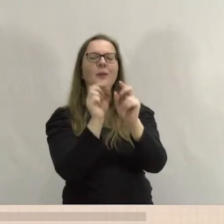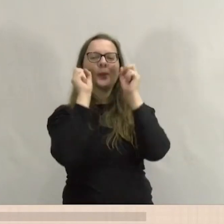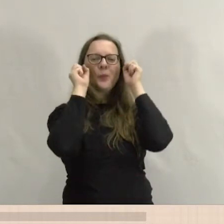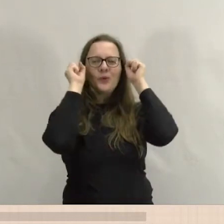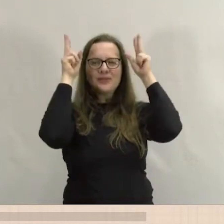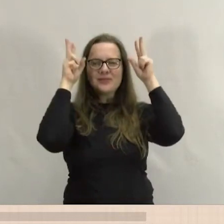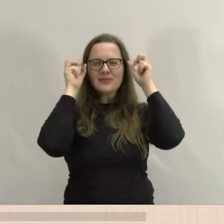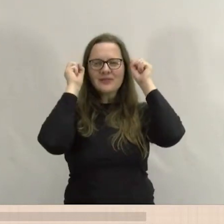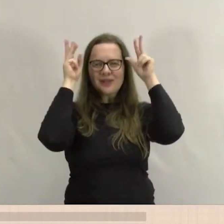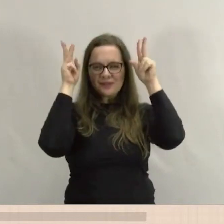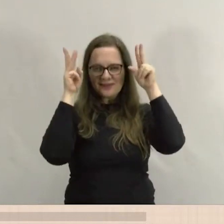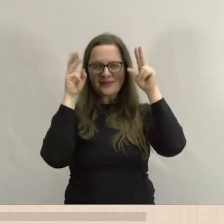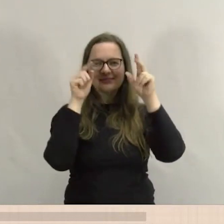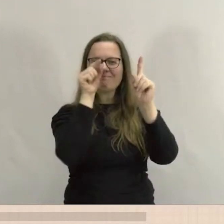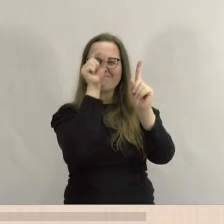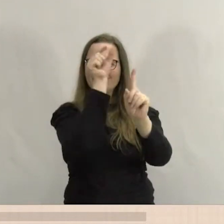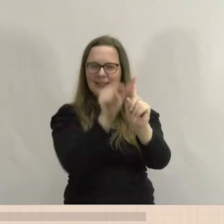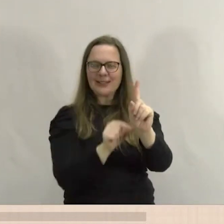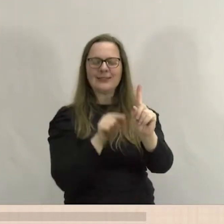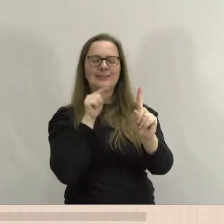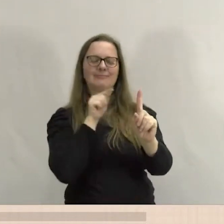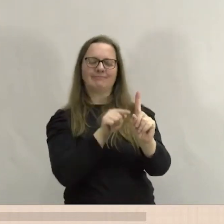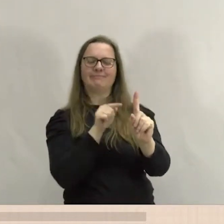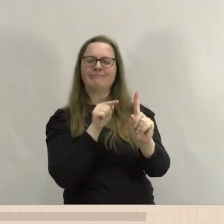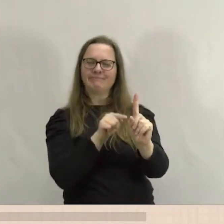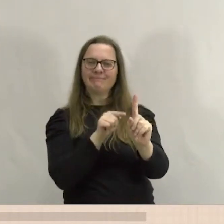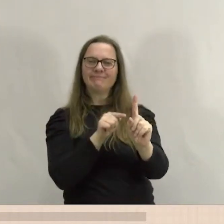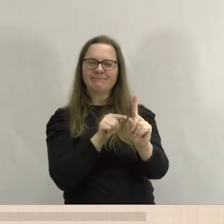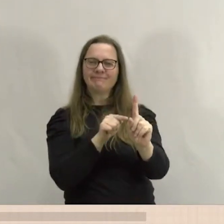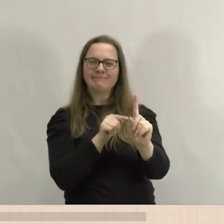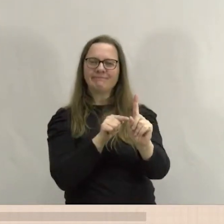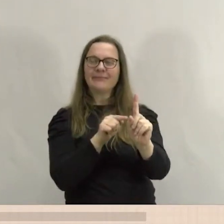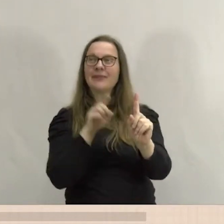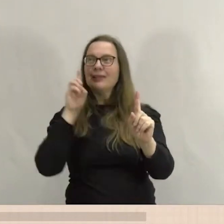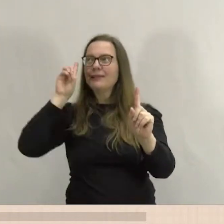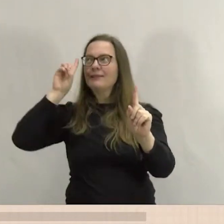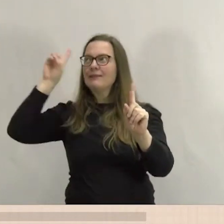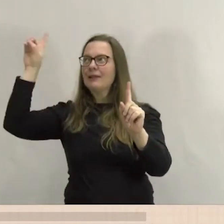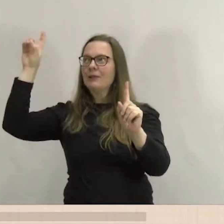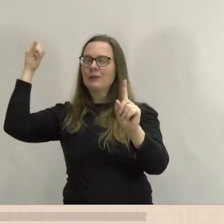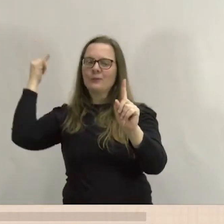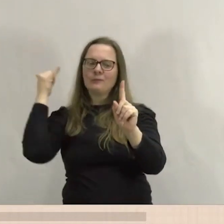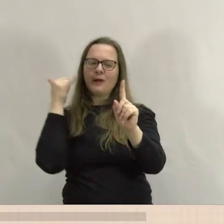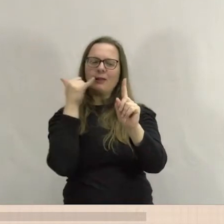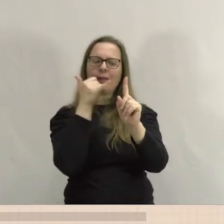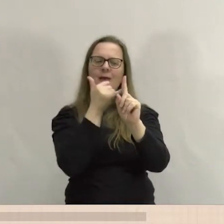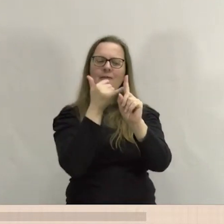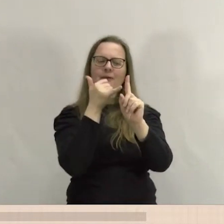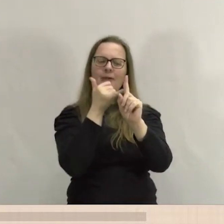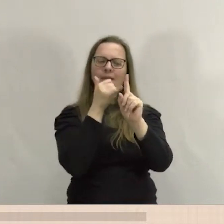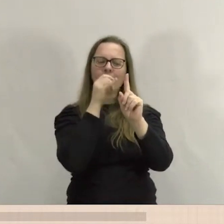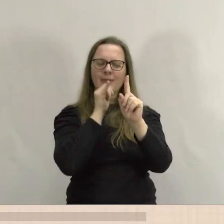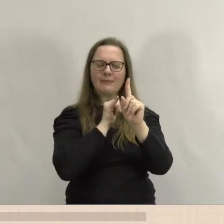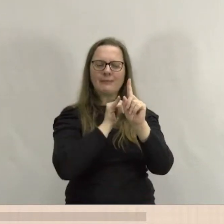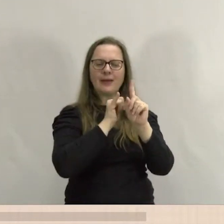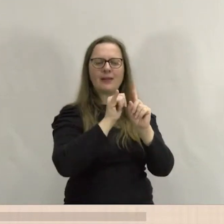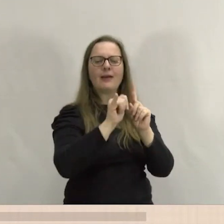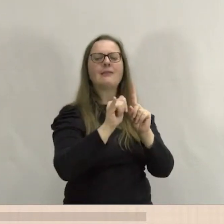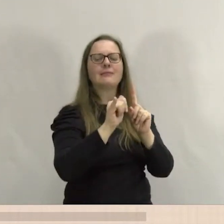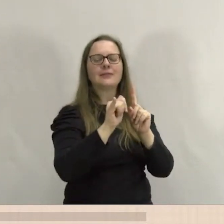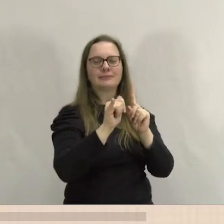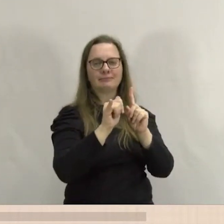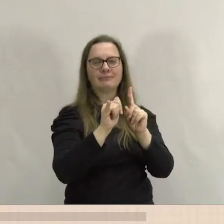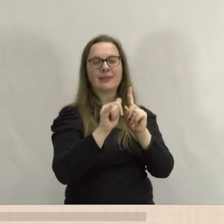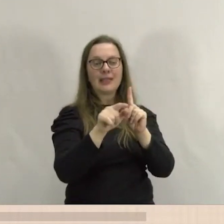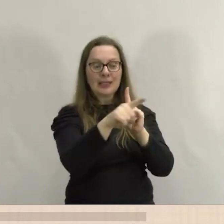Irmãos, é assim que Deus age. A ordem sim é de Deus, é Deus quem manda. Mas Deus tem um canal aqui na